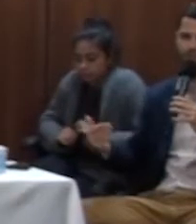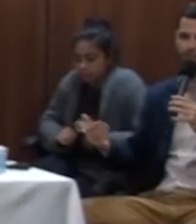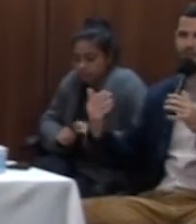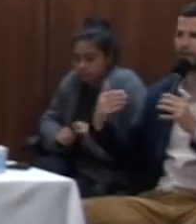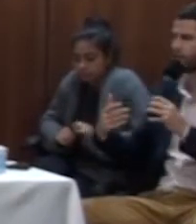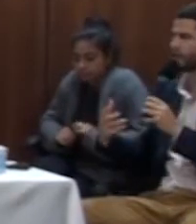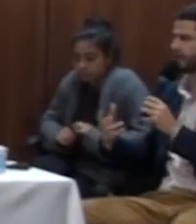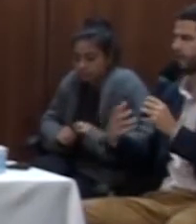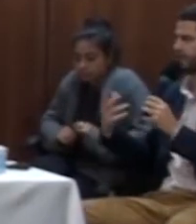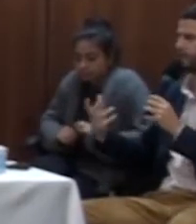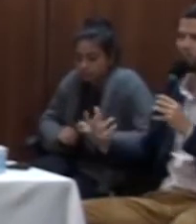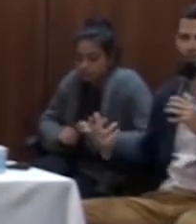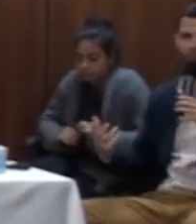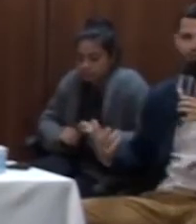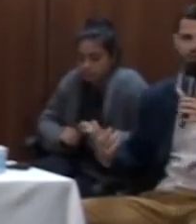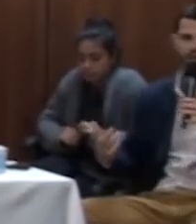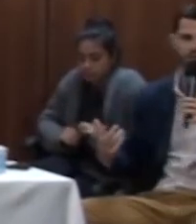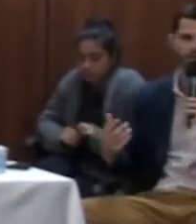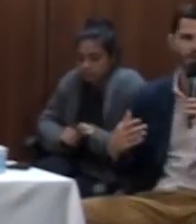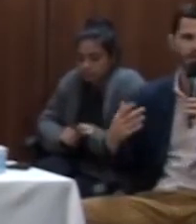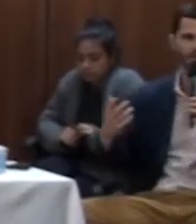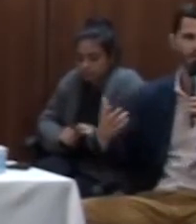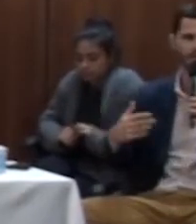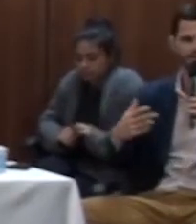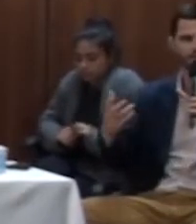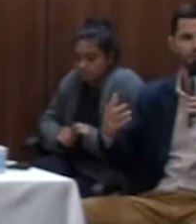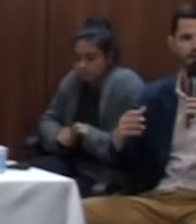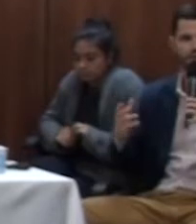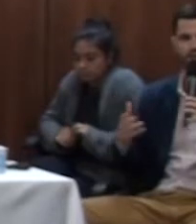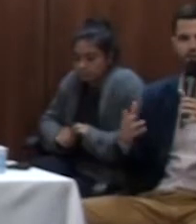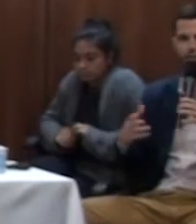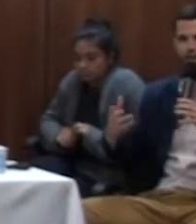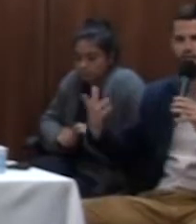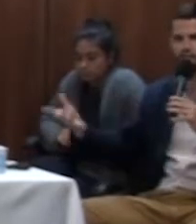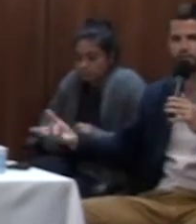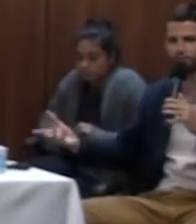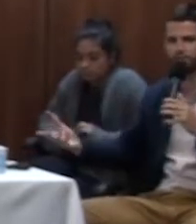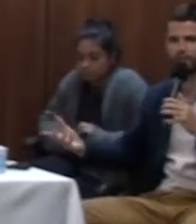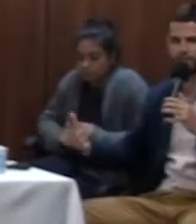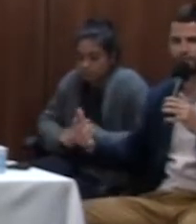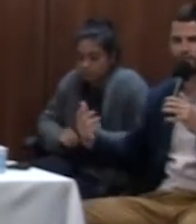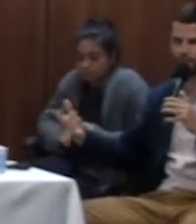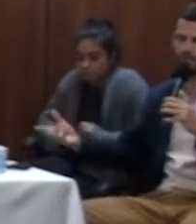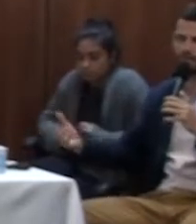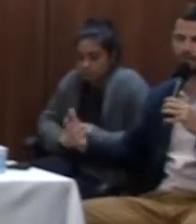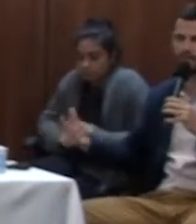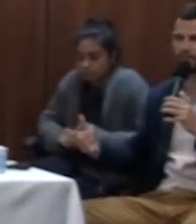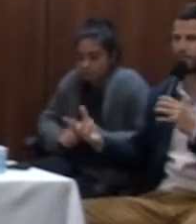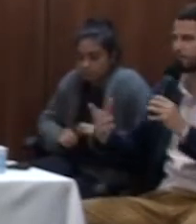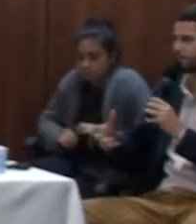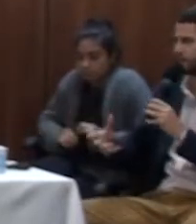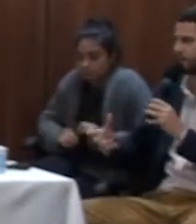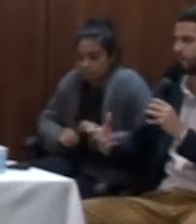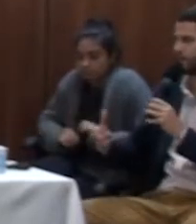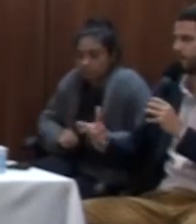num momento anterior a ser assumido pelo Estado. A gente tem essa dificuldade de entender o que é função do HC e o